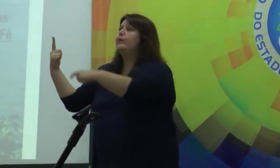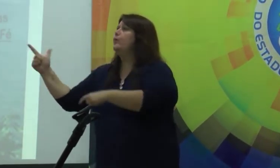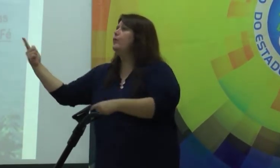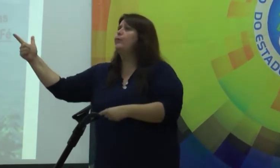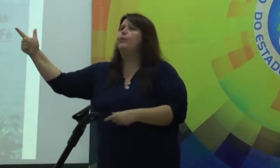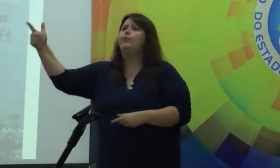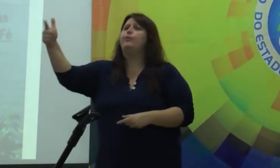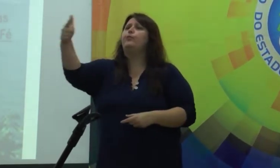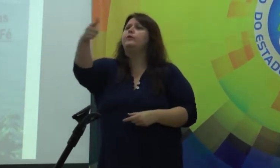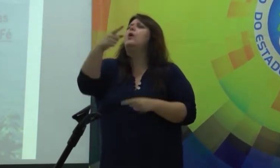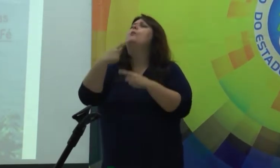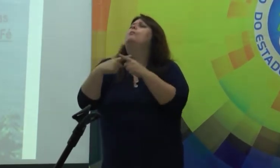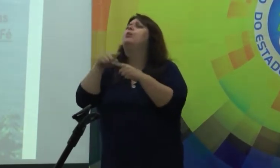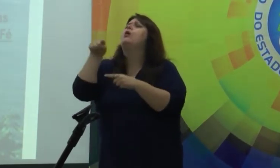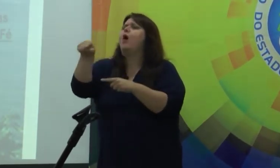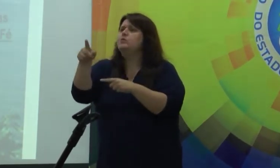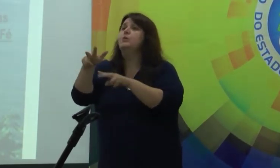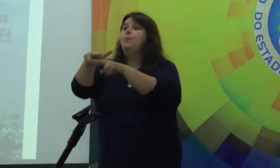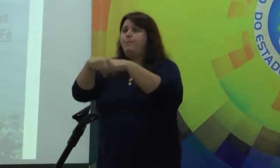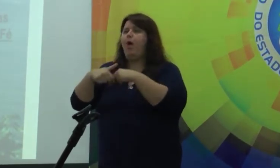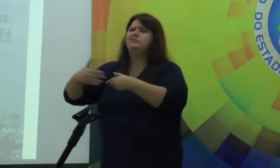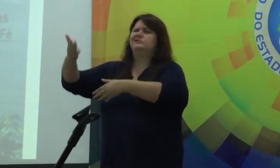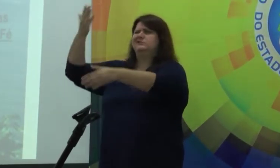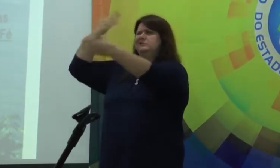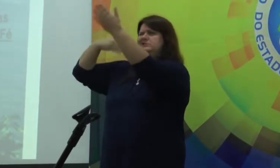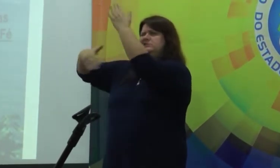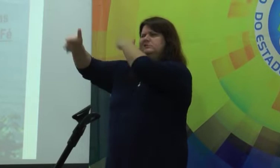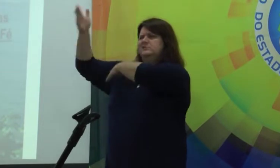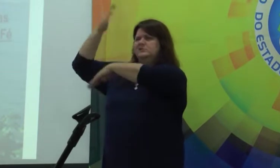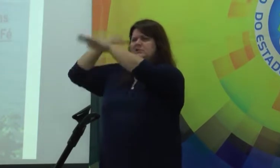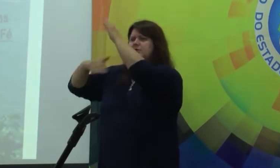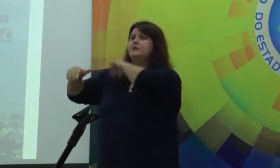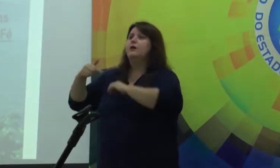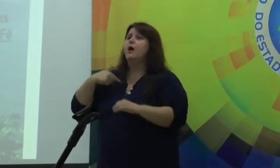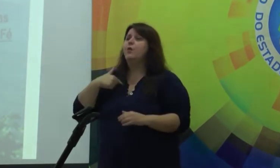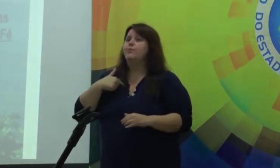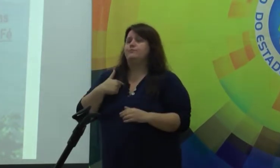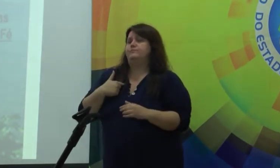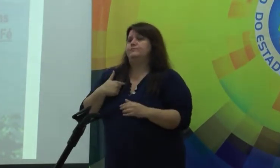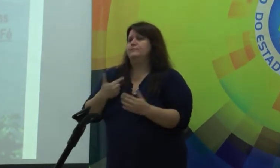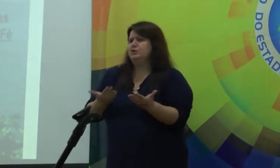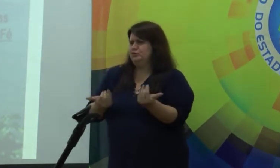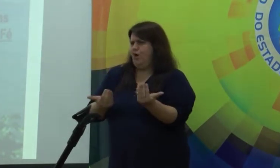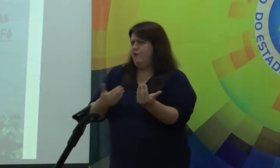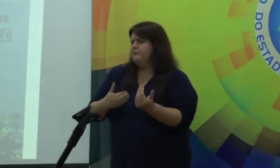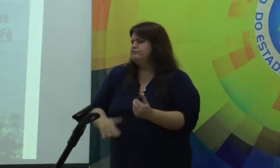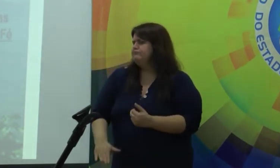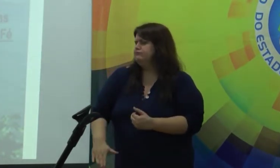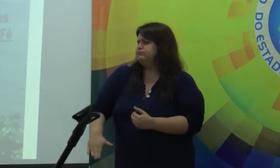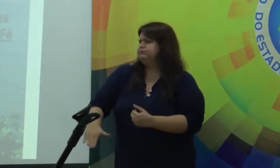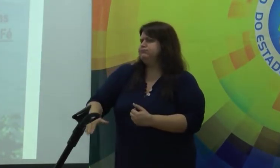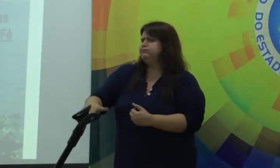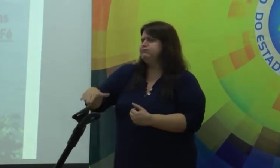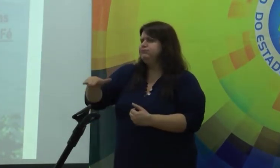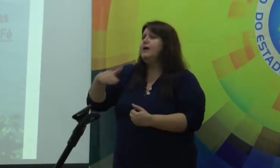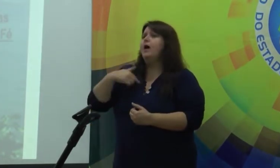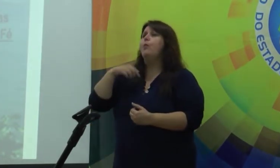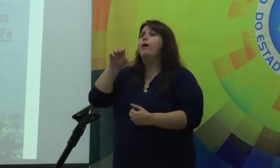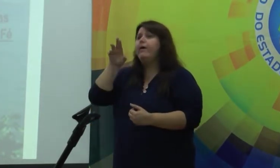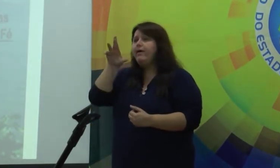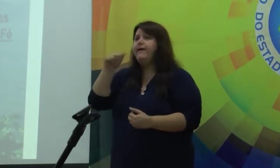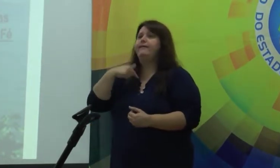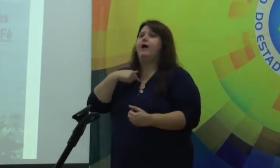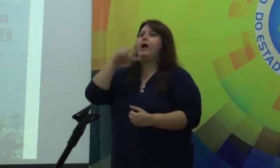surdo. A gente não sabe, não tem conhecimento de outras casas espíritas, mas eu lembro, muito tempo atrás, eu era